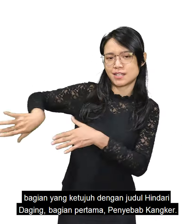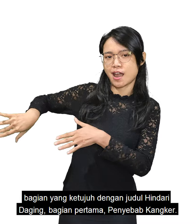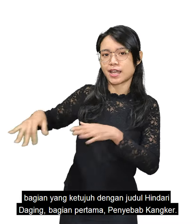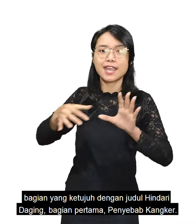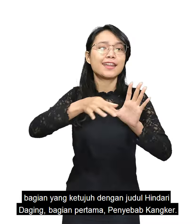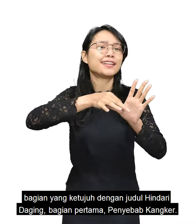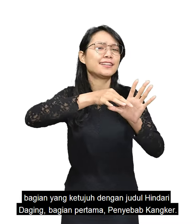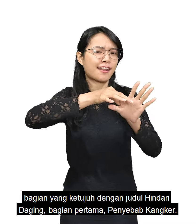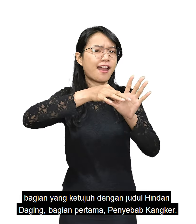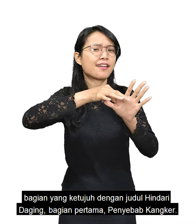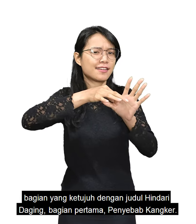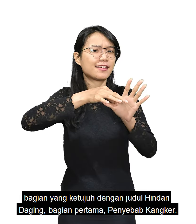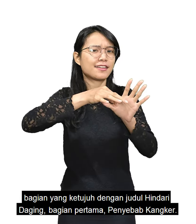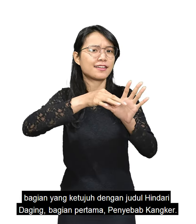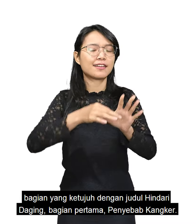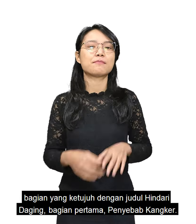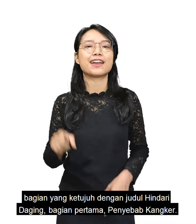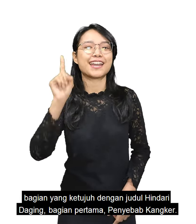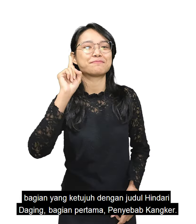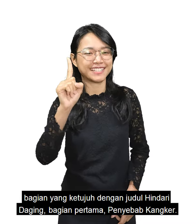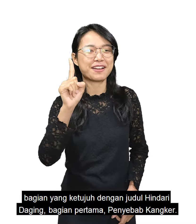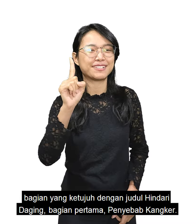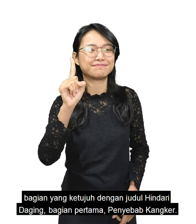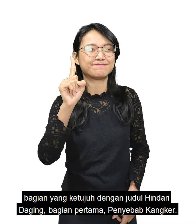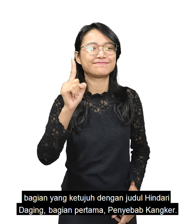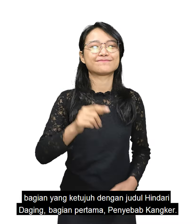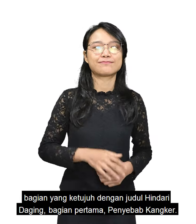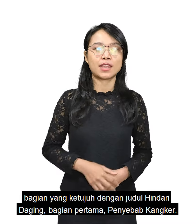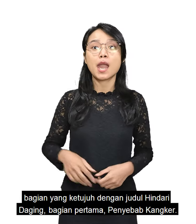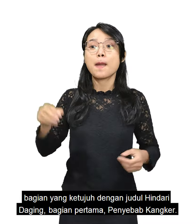daging bagian pertama penyebab